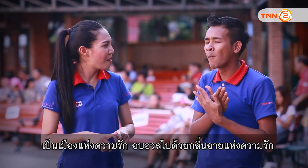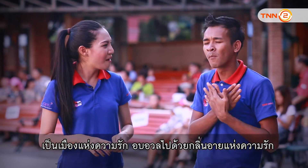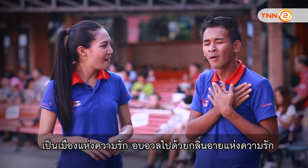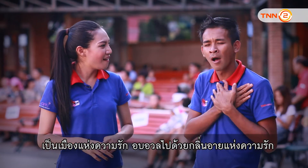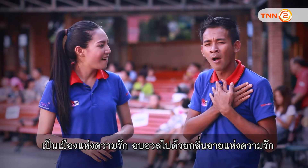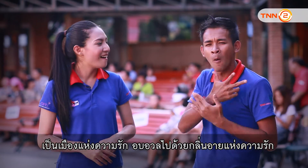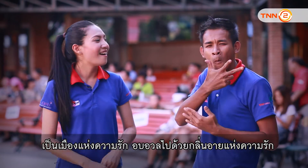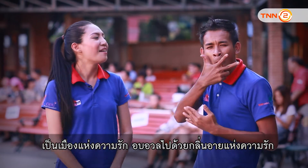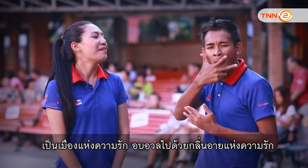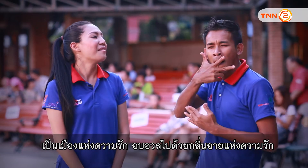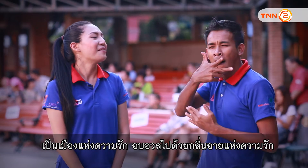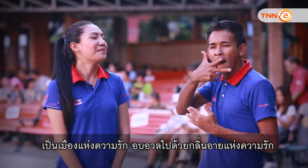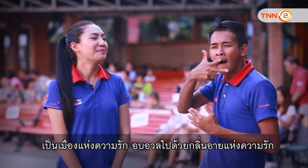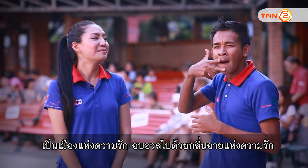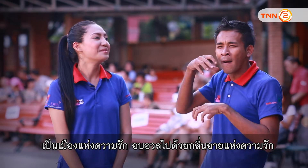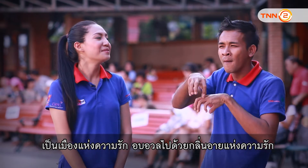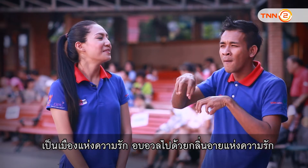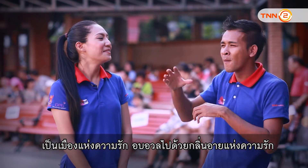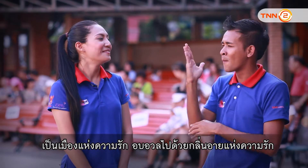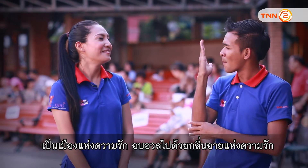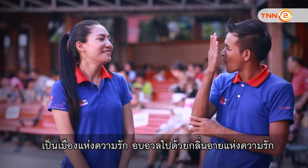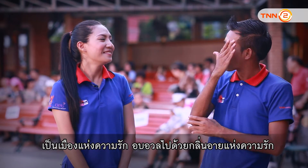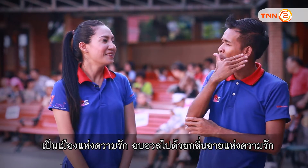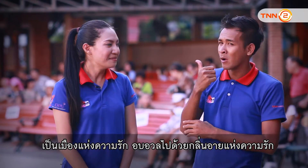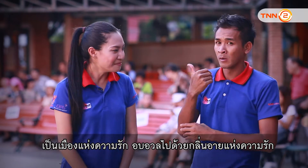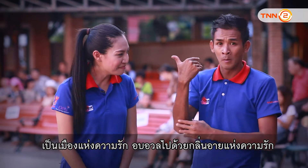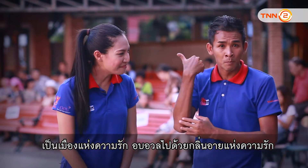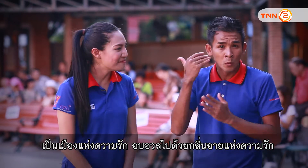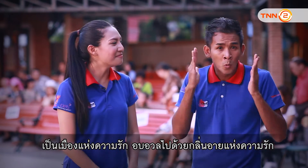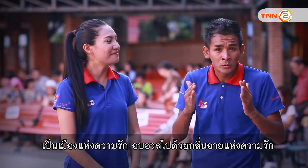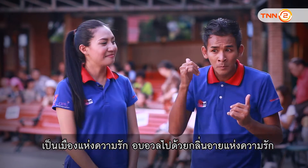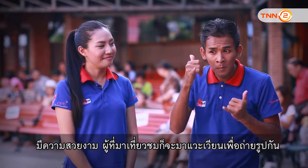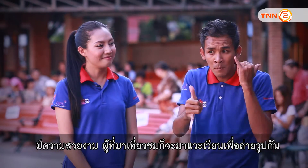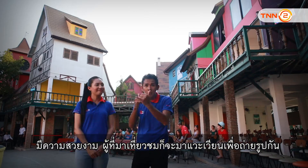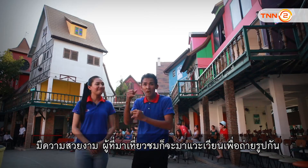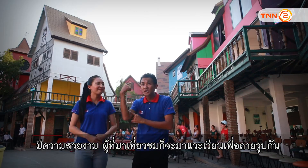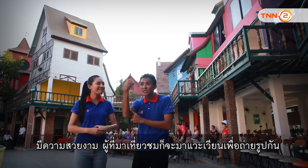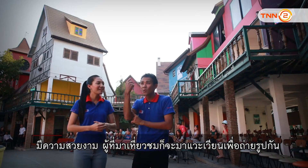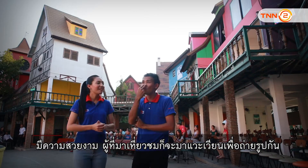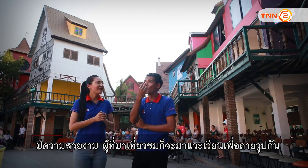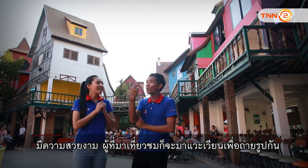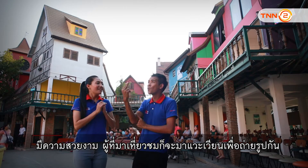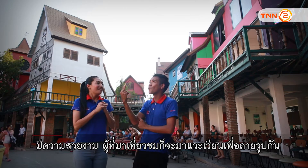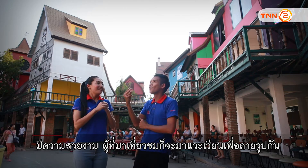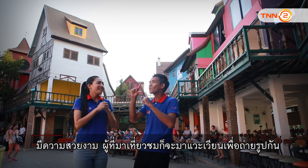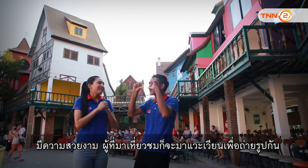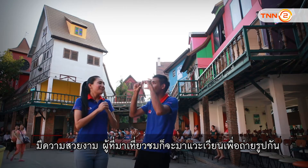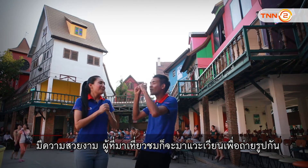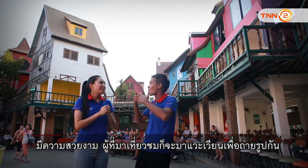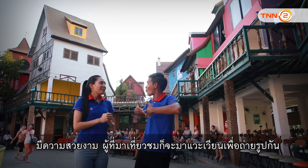เป็นเมืองแห่งความรักอบอวลไปด้วยกลิ่นอายแห่งความรักมีความสวยงามผู้ที่มาเที่ยวชมก็จะมา